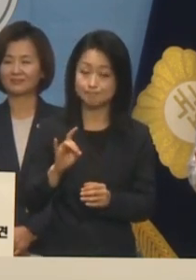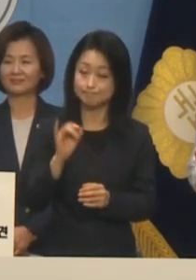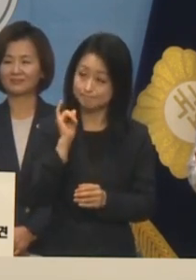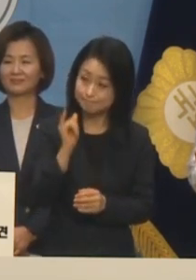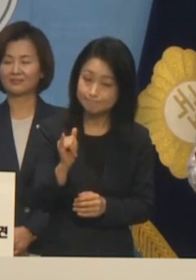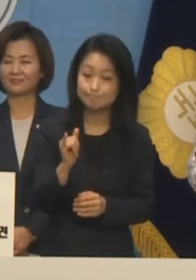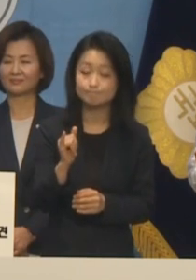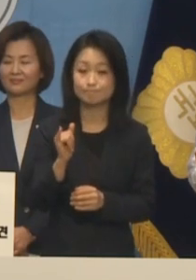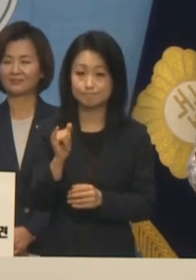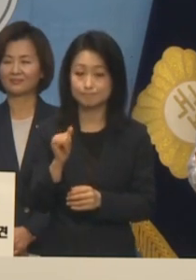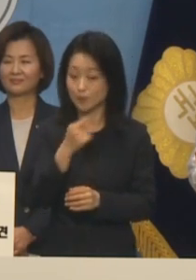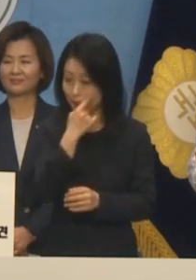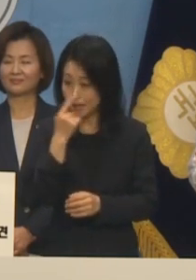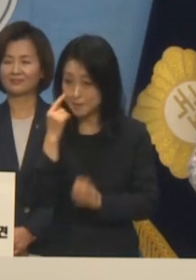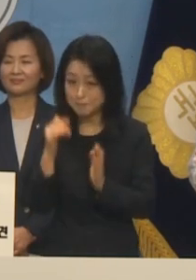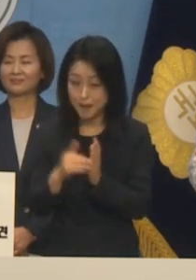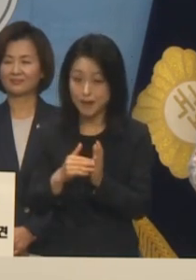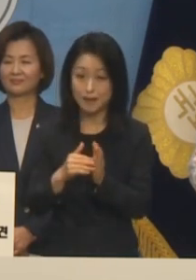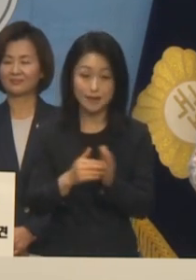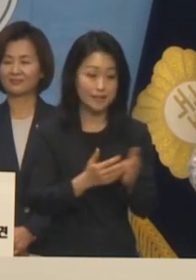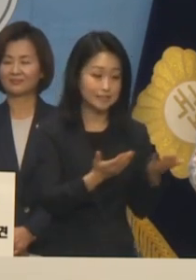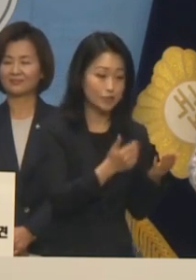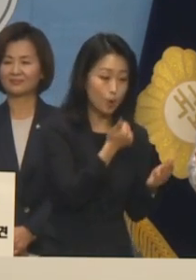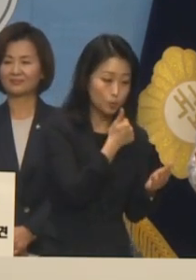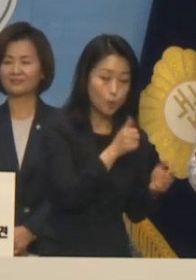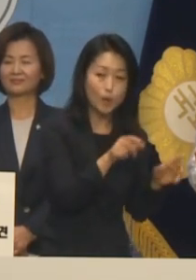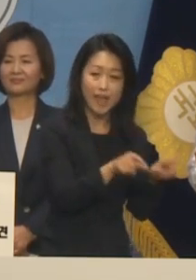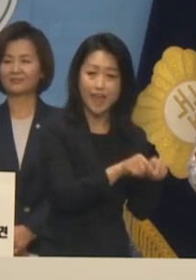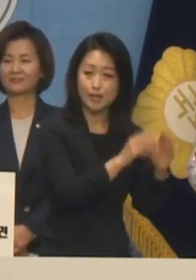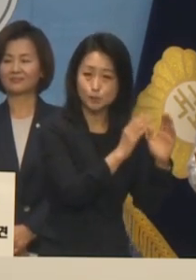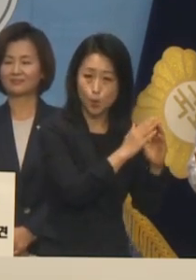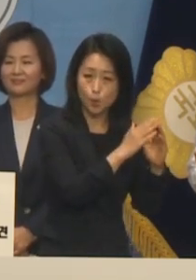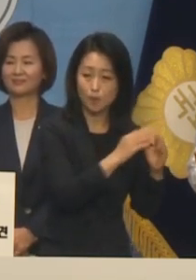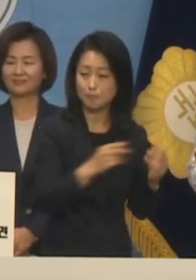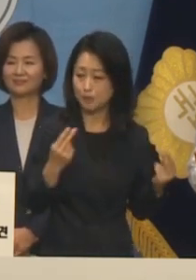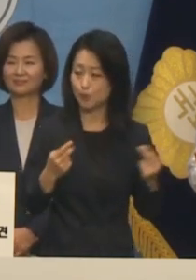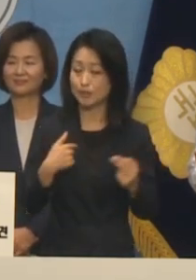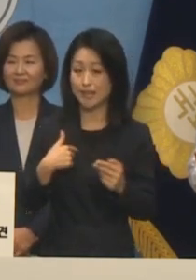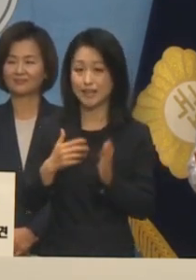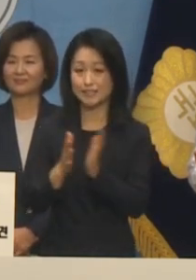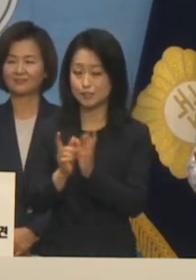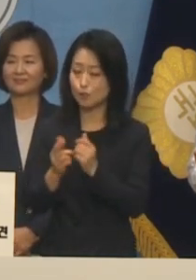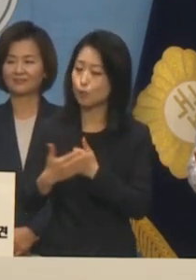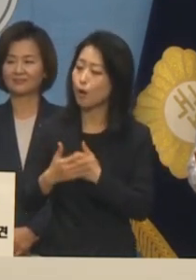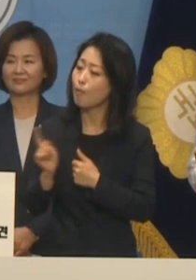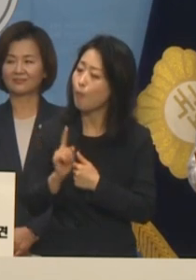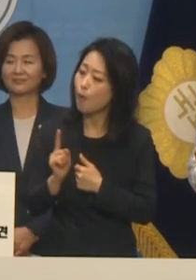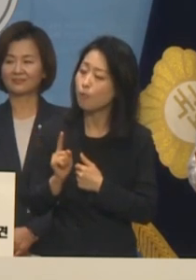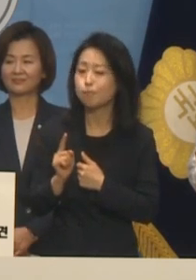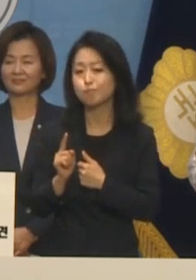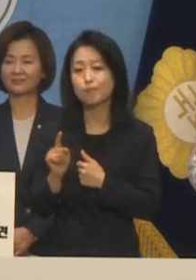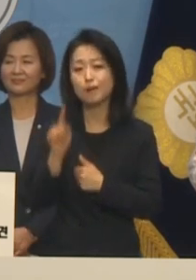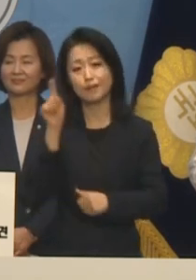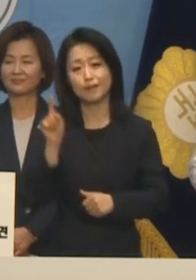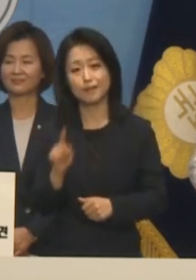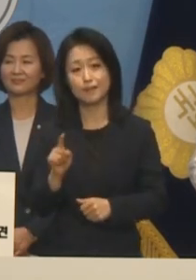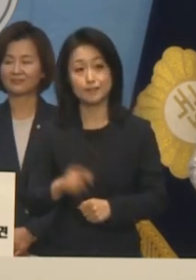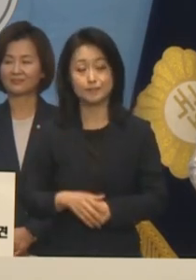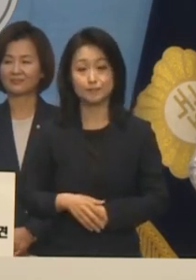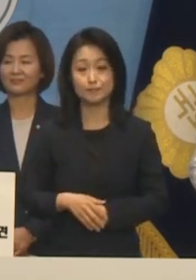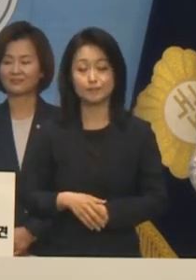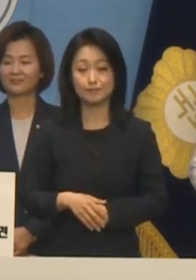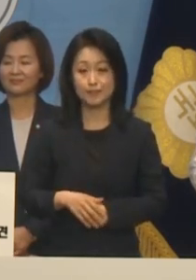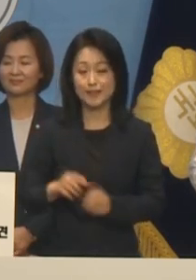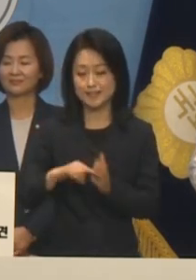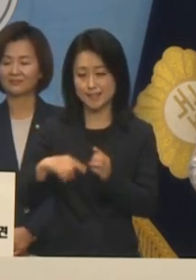제공기관을 이용하면 직업소개서를 이용하는 것보다 나에게 무슨 직접적으로 도움이 무엇이 있느냐고 묻습니다. 이용자